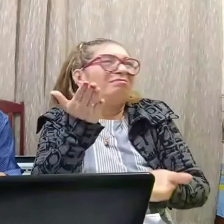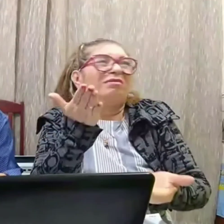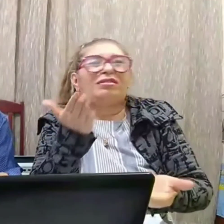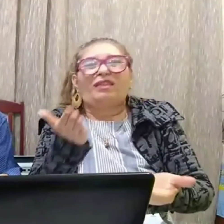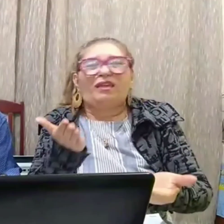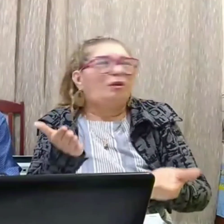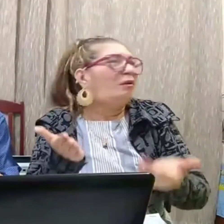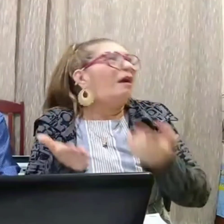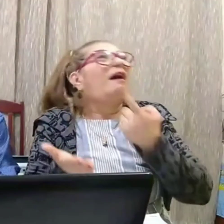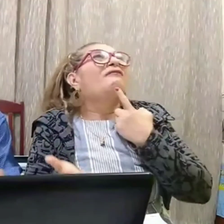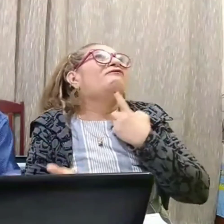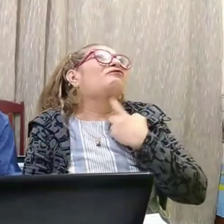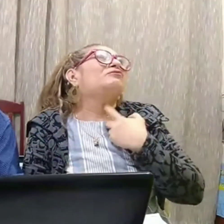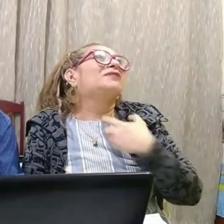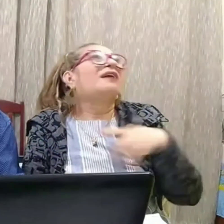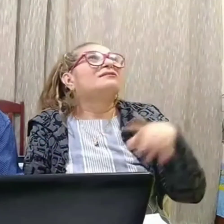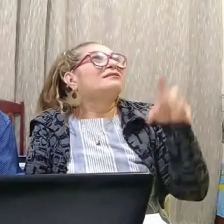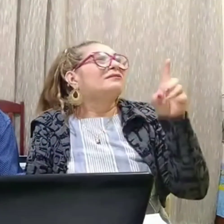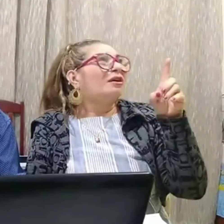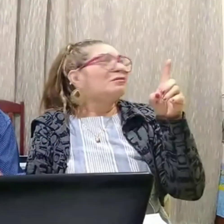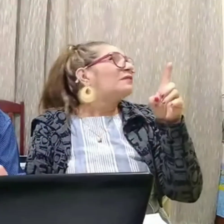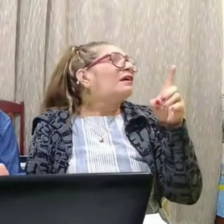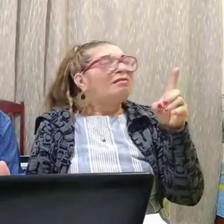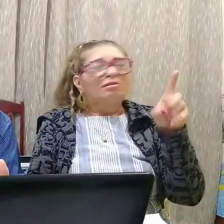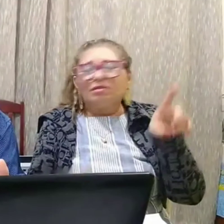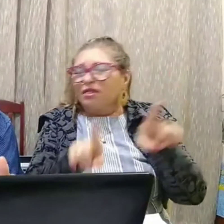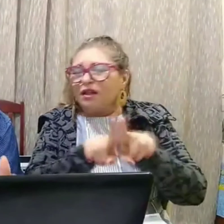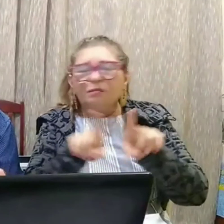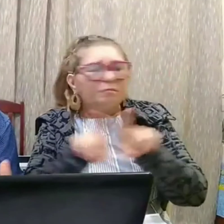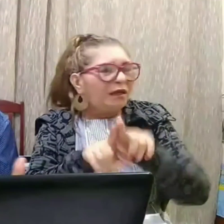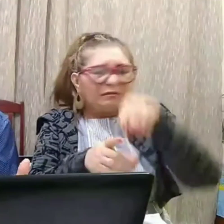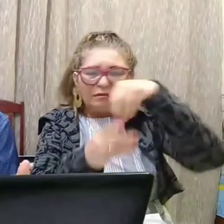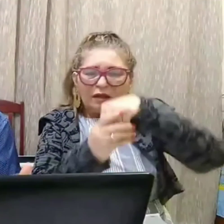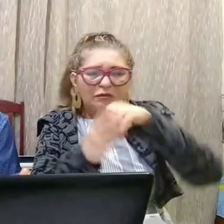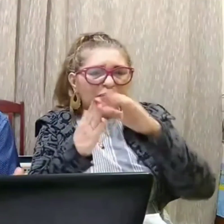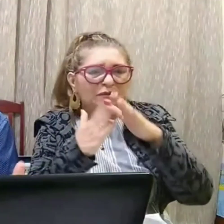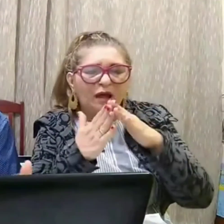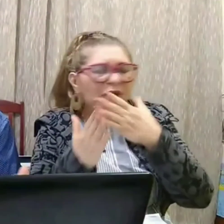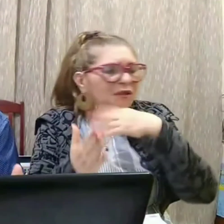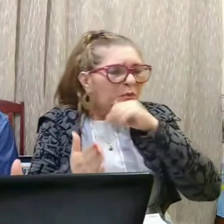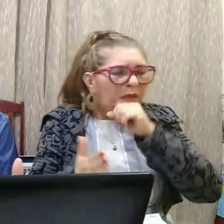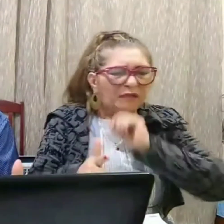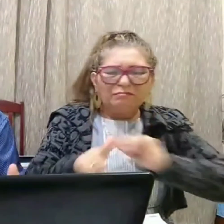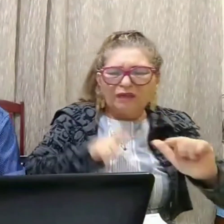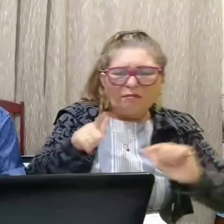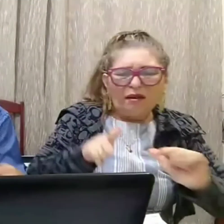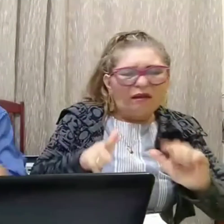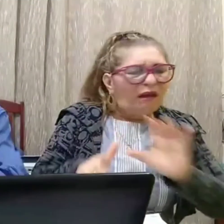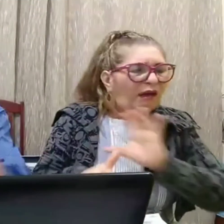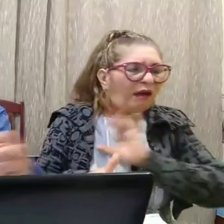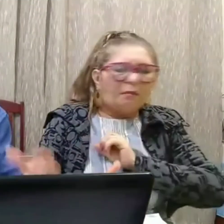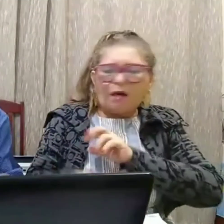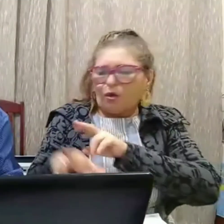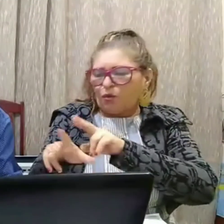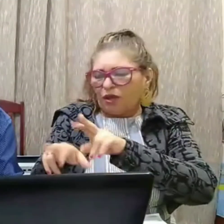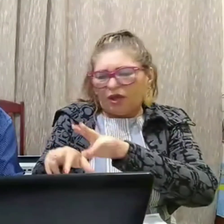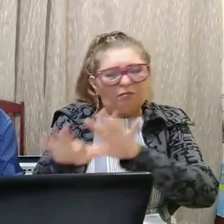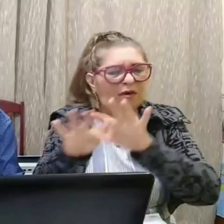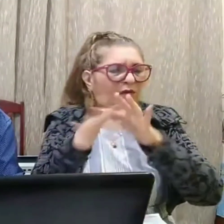ele tinha conseguido ali na casa do pai, de ser um obediente, trabalhador, de amar o pai, de amar o irmão, de estar em uma